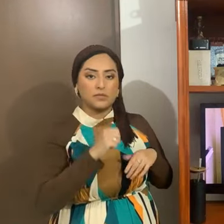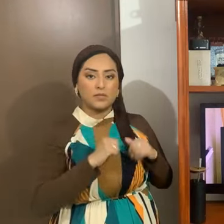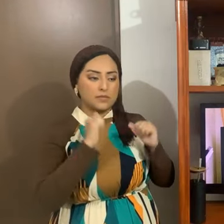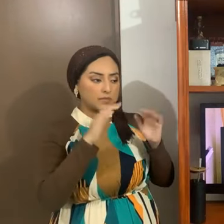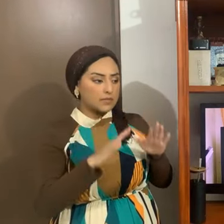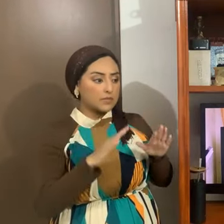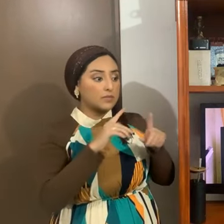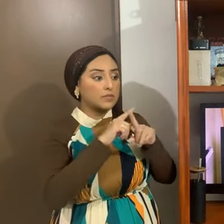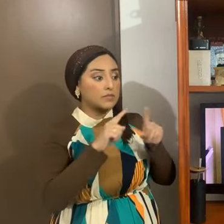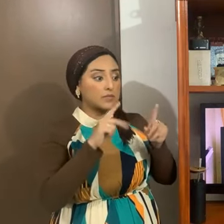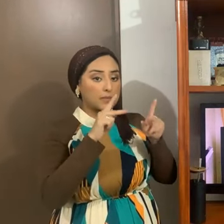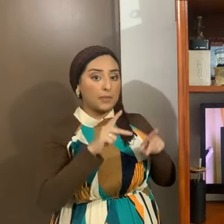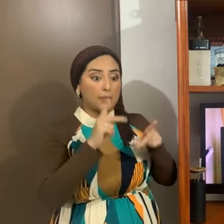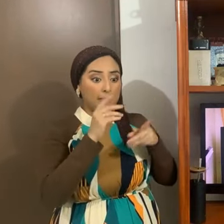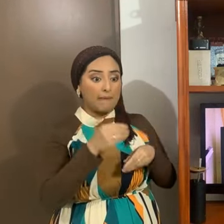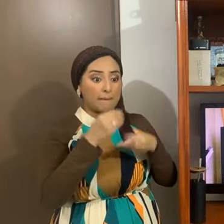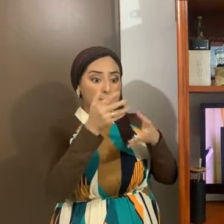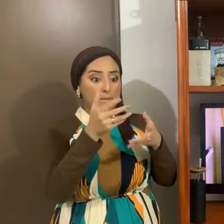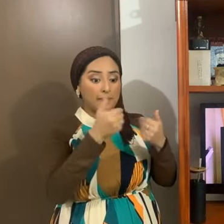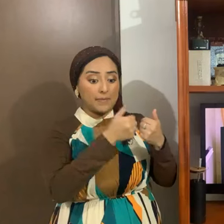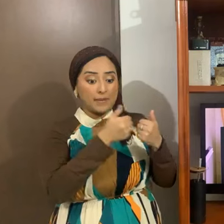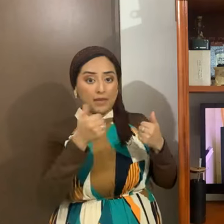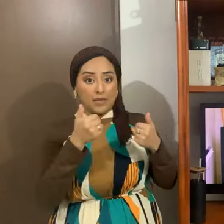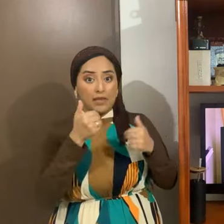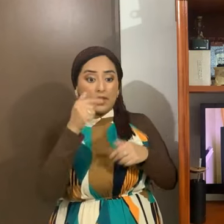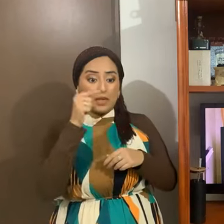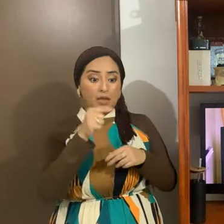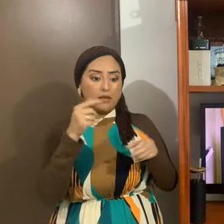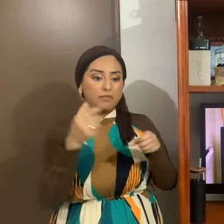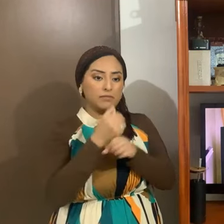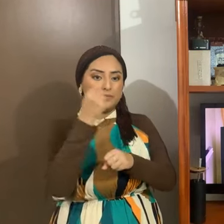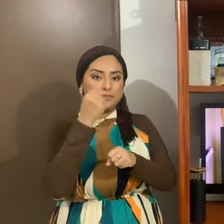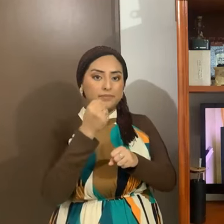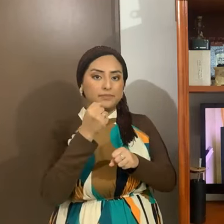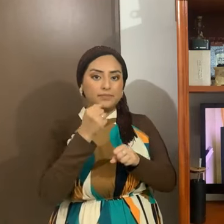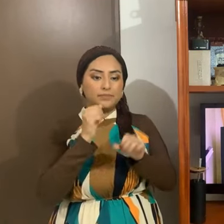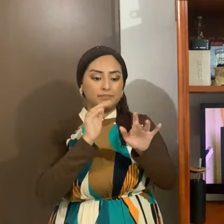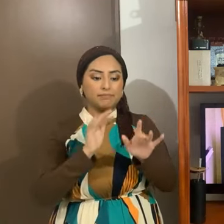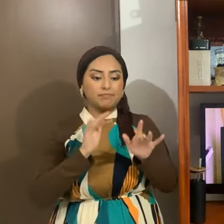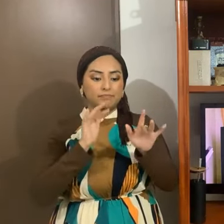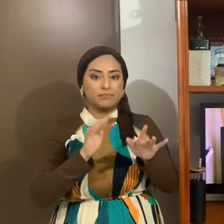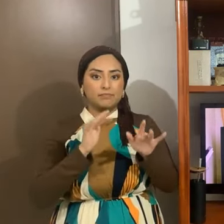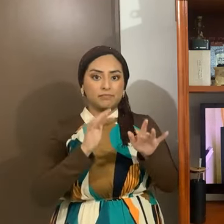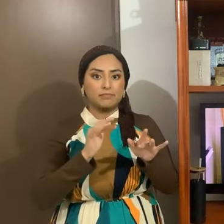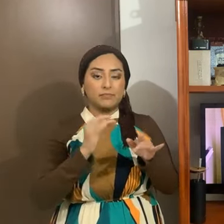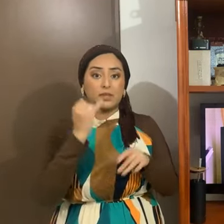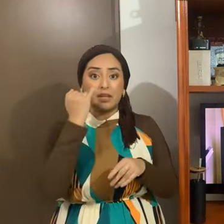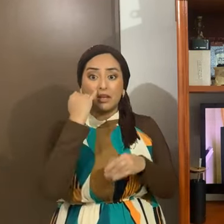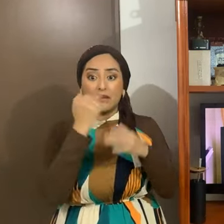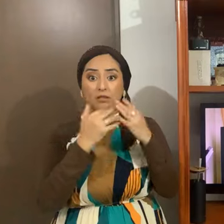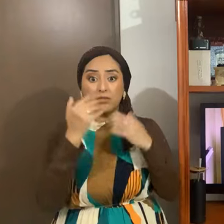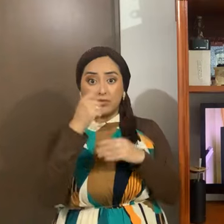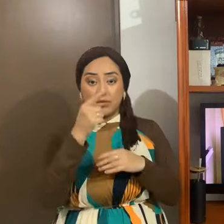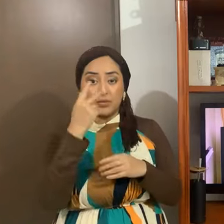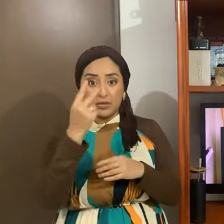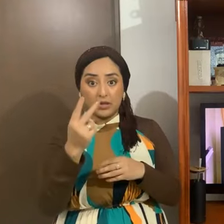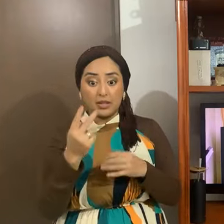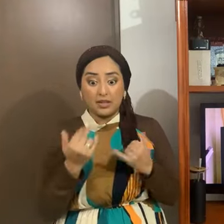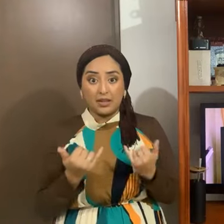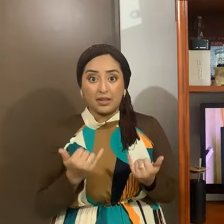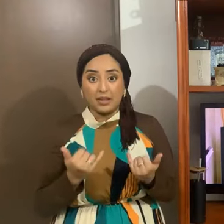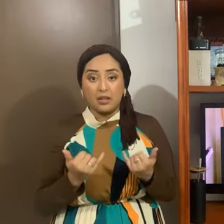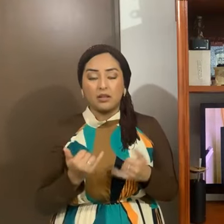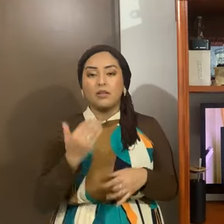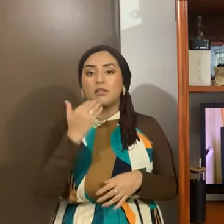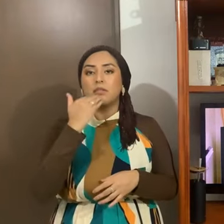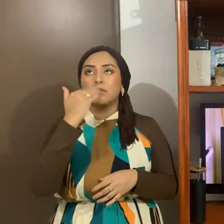prosperará, mas el que los confiesa y se aparta alcanzará compasión. Si alguien se dio cuenta en este momento,